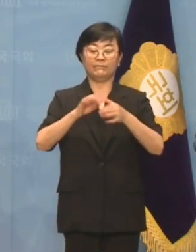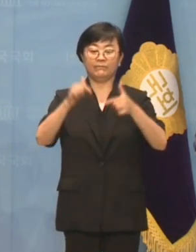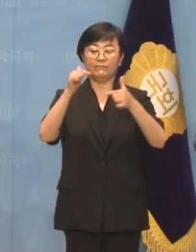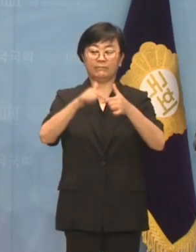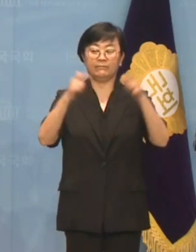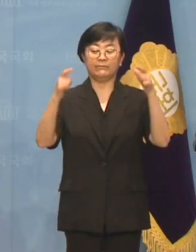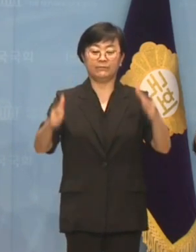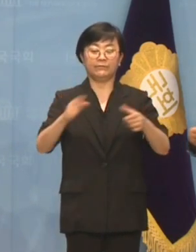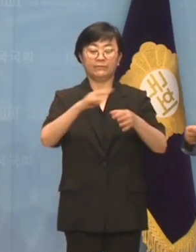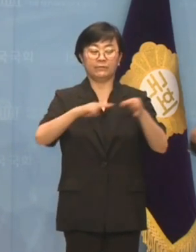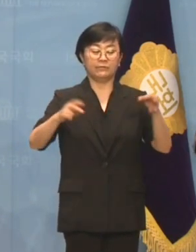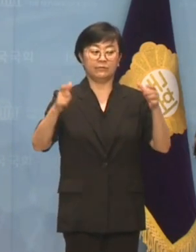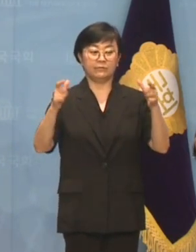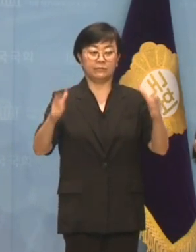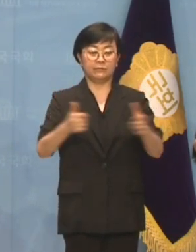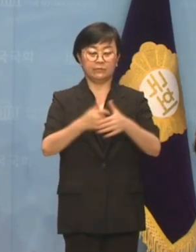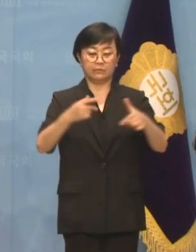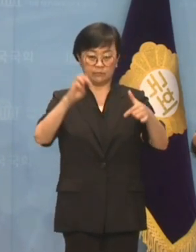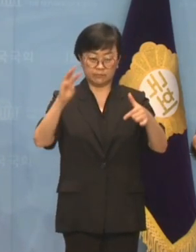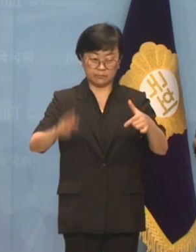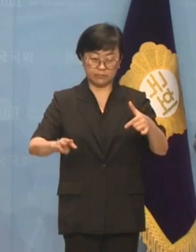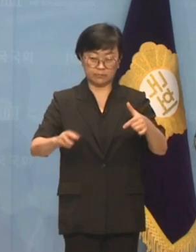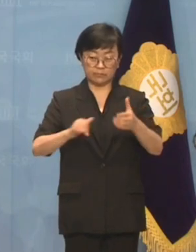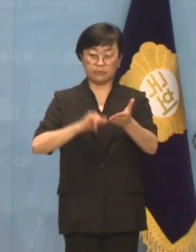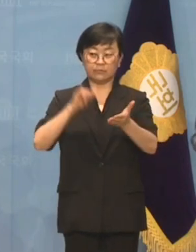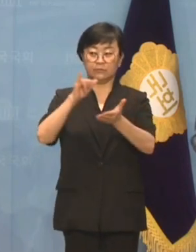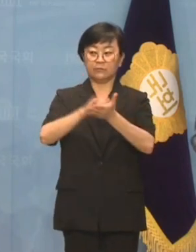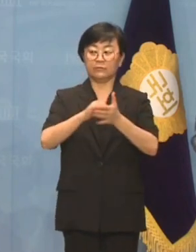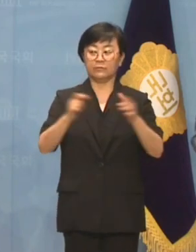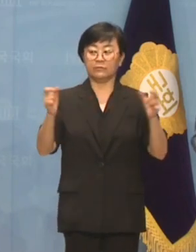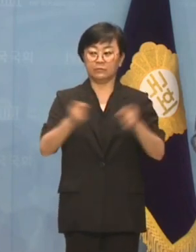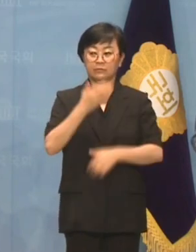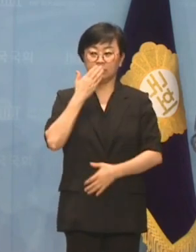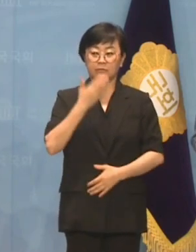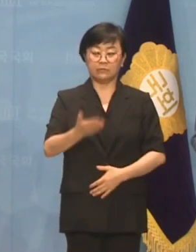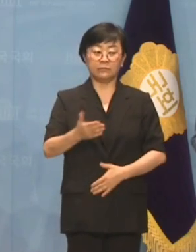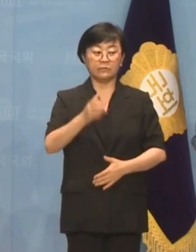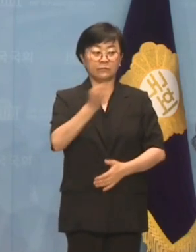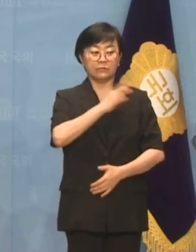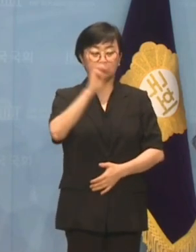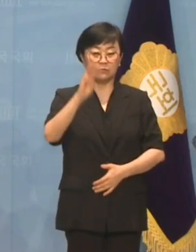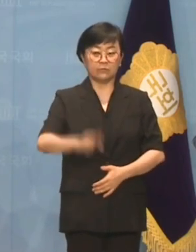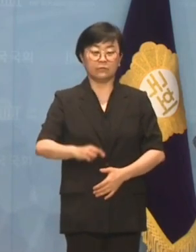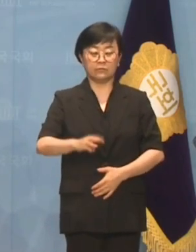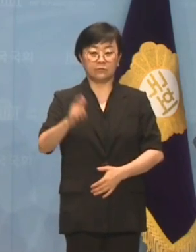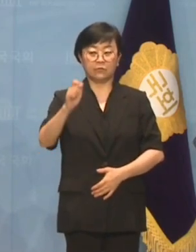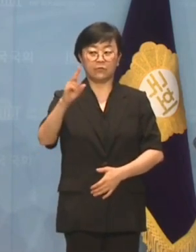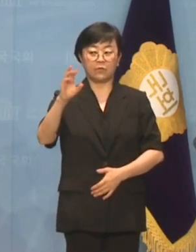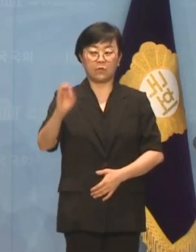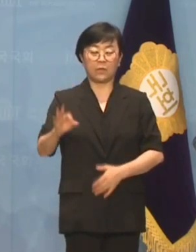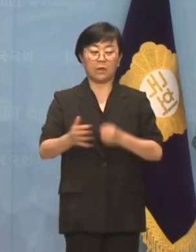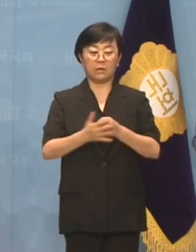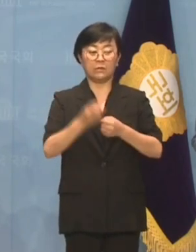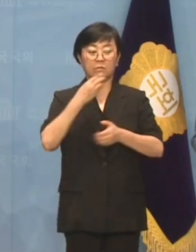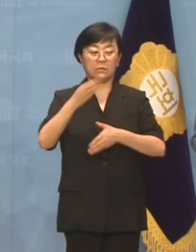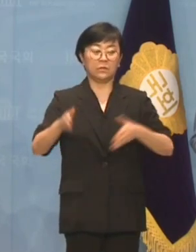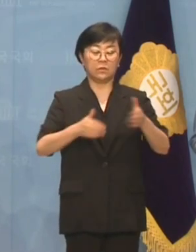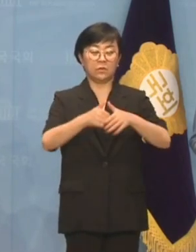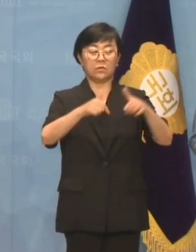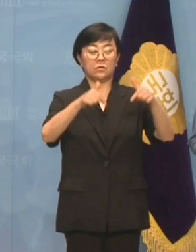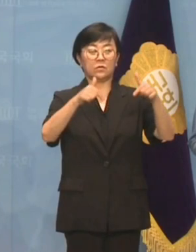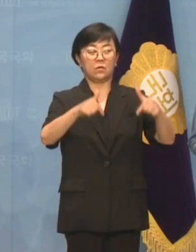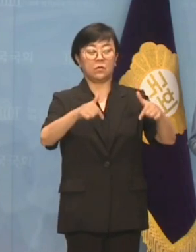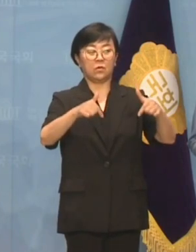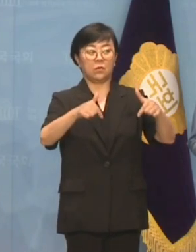강남, 여의도, 인천공항 등으로 접근성이 높아 부천, 고향을 비롯한 경기도